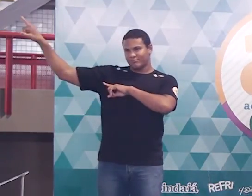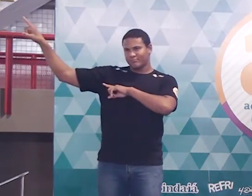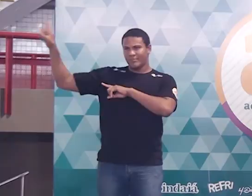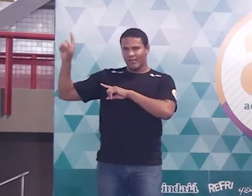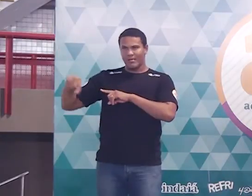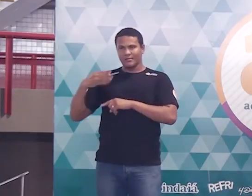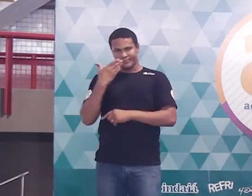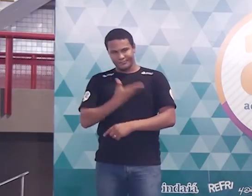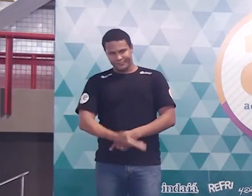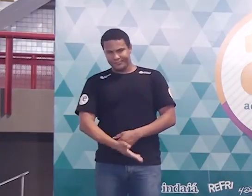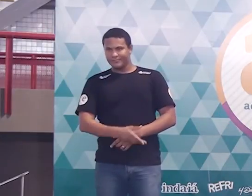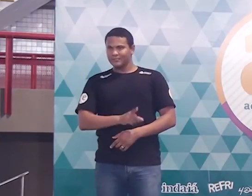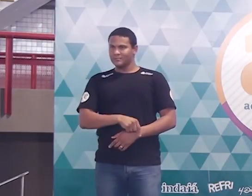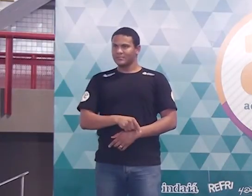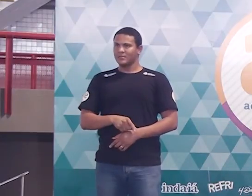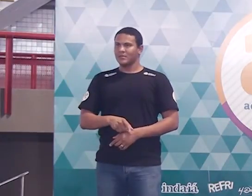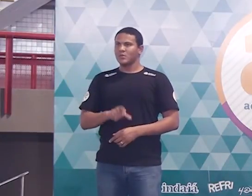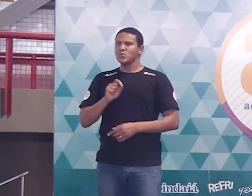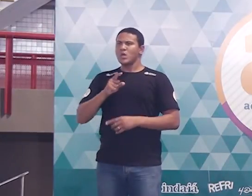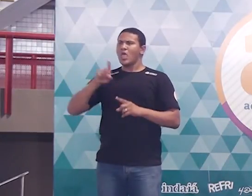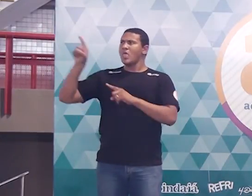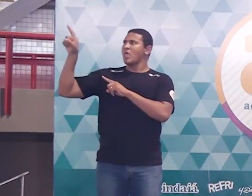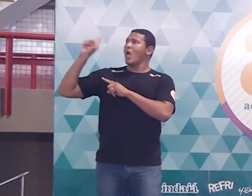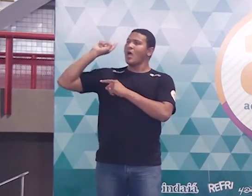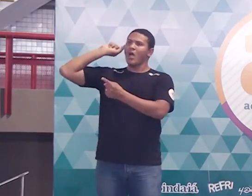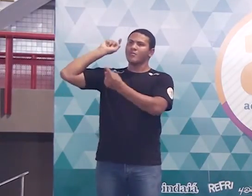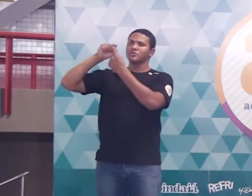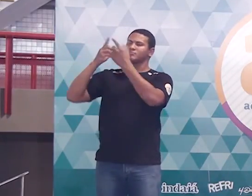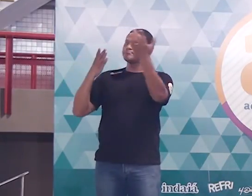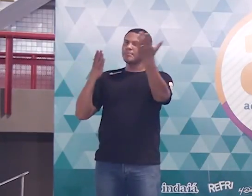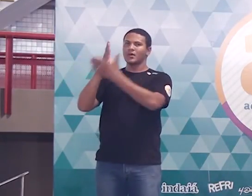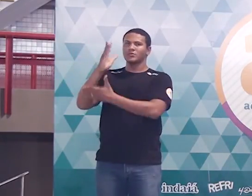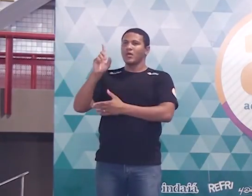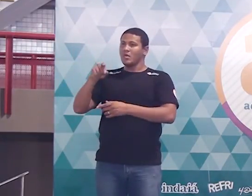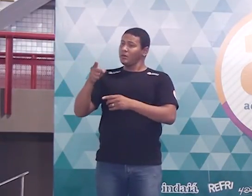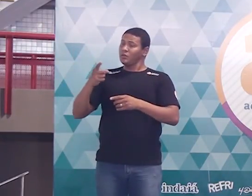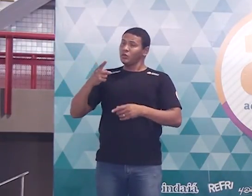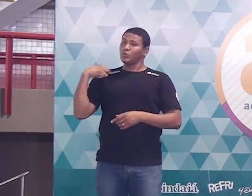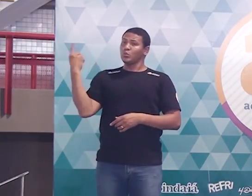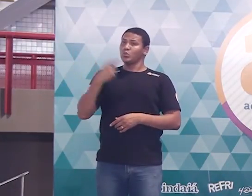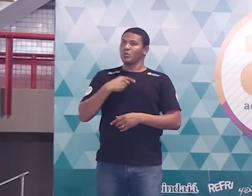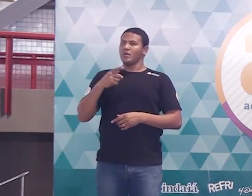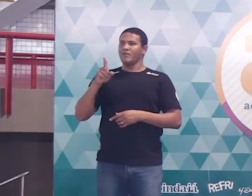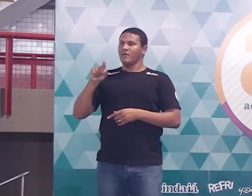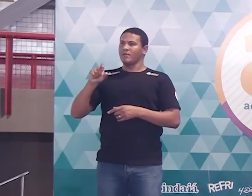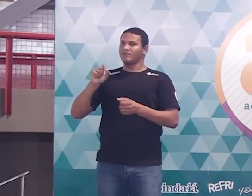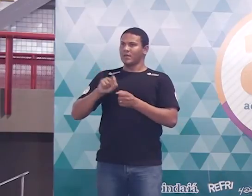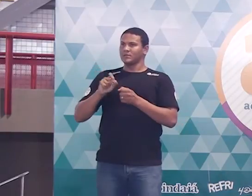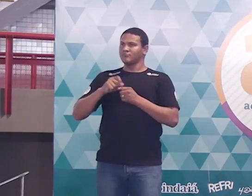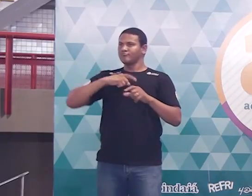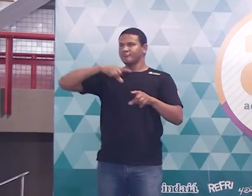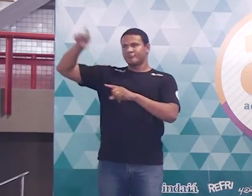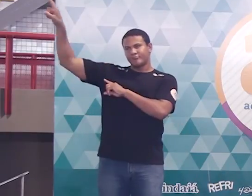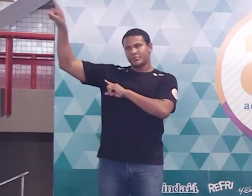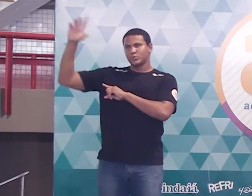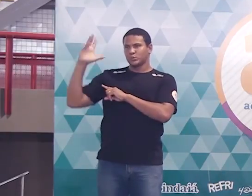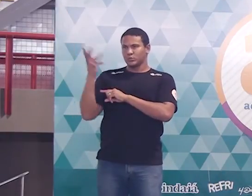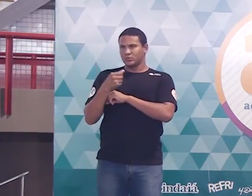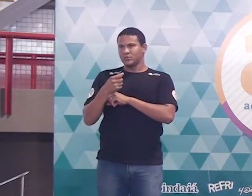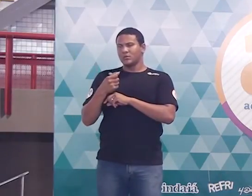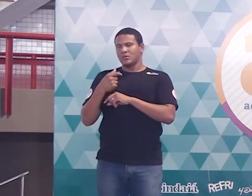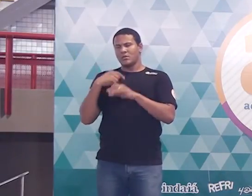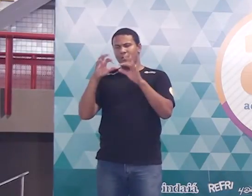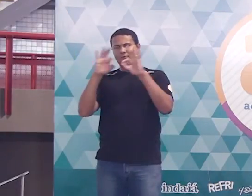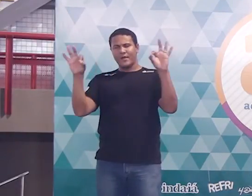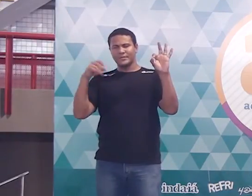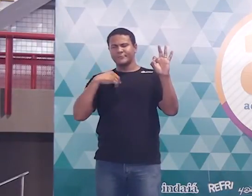ó, exatamente para o sucesso. E a gente vai fazer esse movimento para o nosso sucesso, para a nossa conquista. Tem uma frase que eu